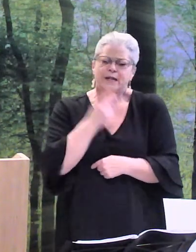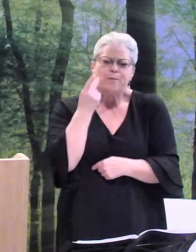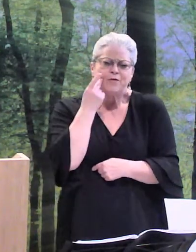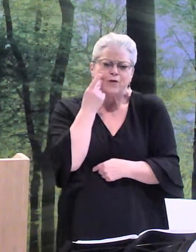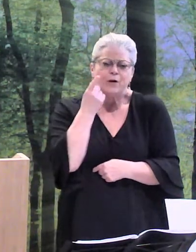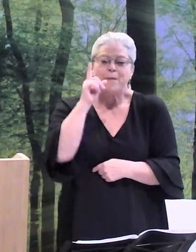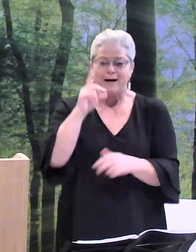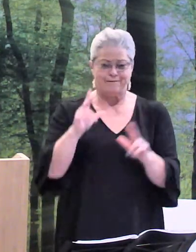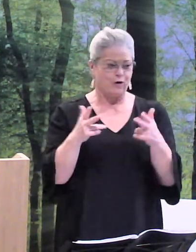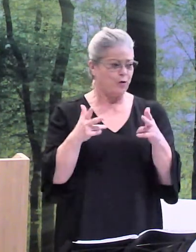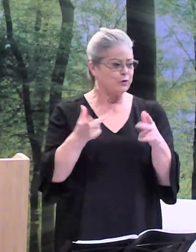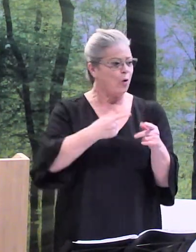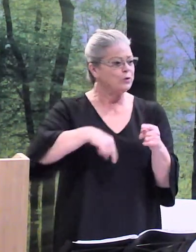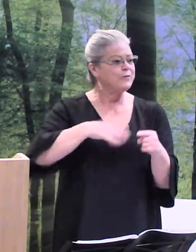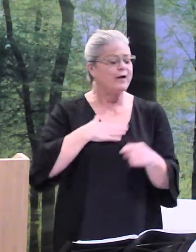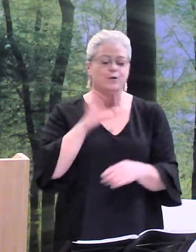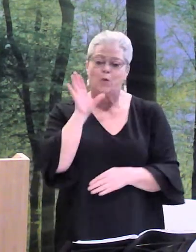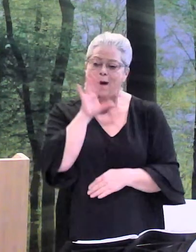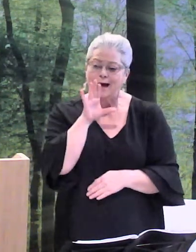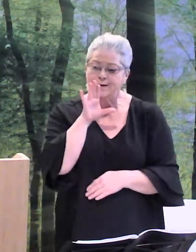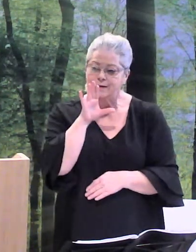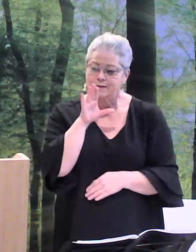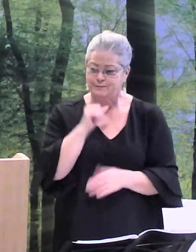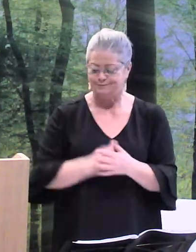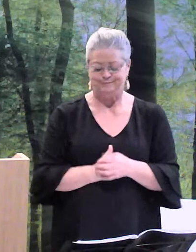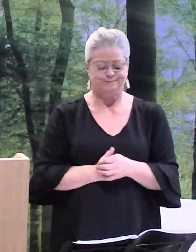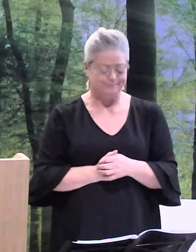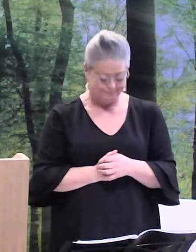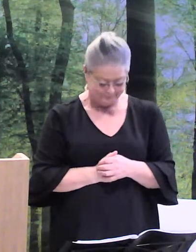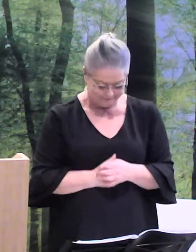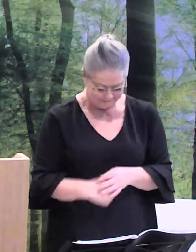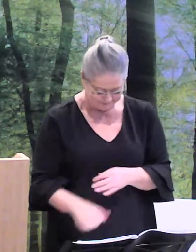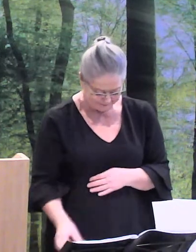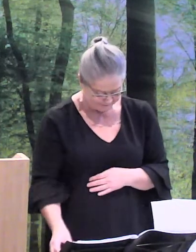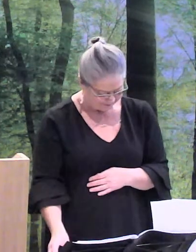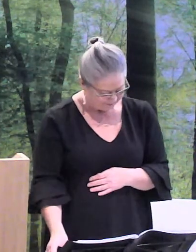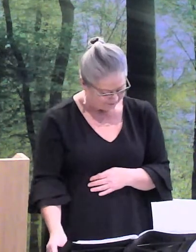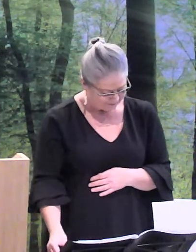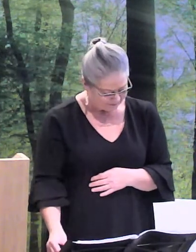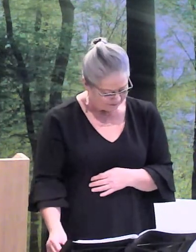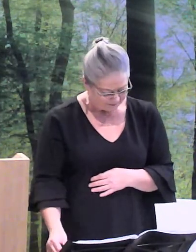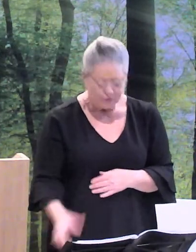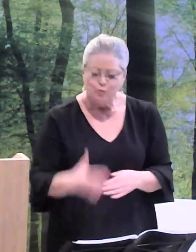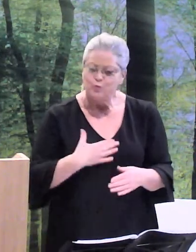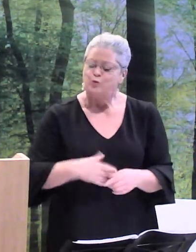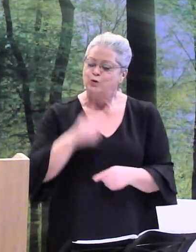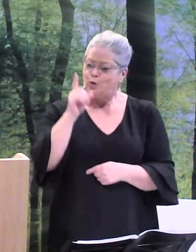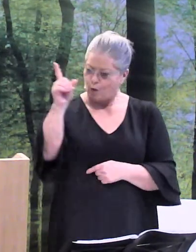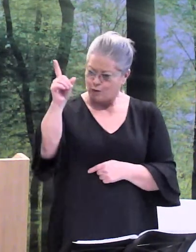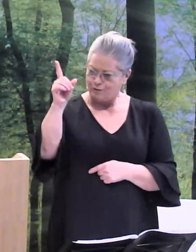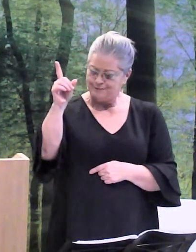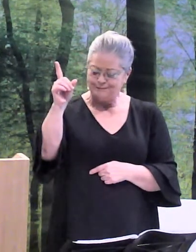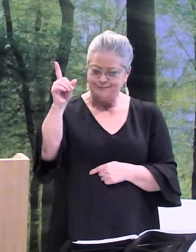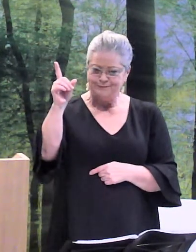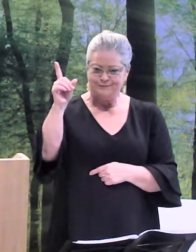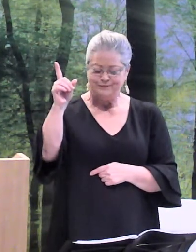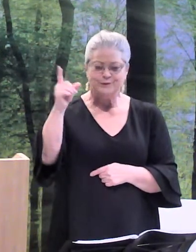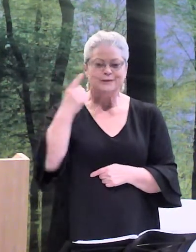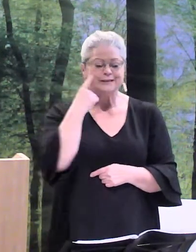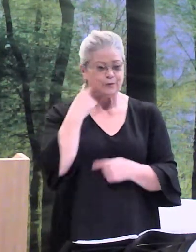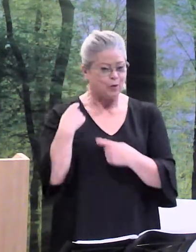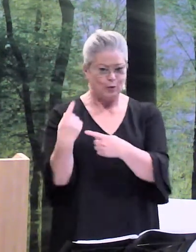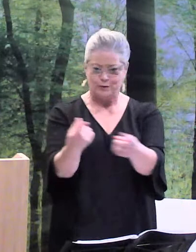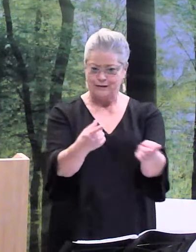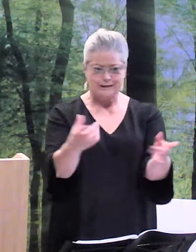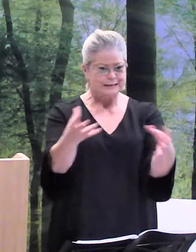maar verlos ons van het kwade. goede God. U ziet ons